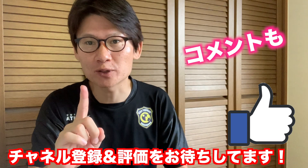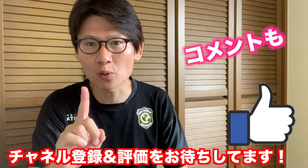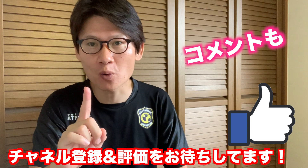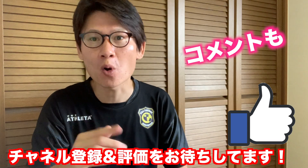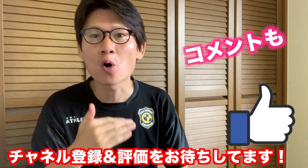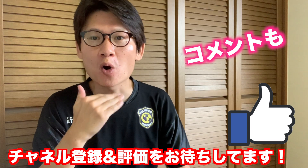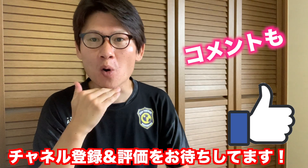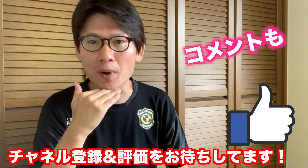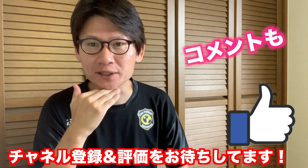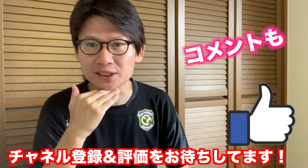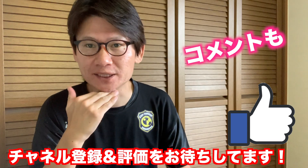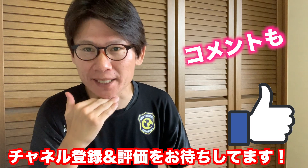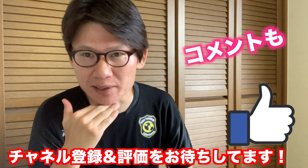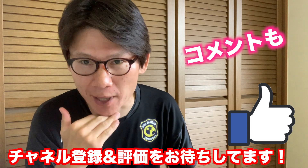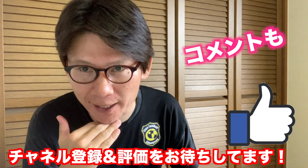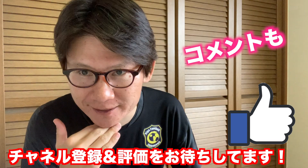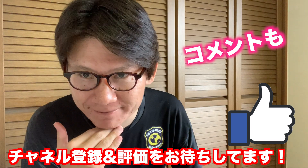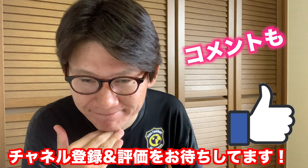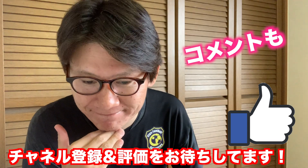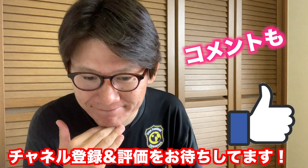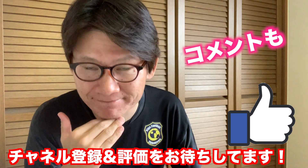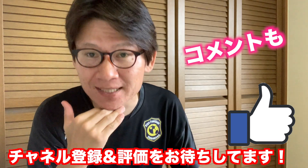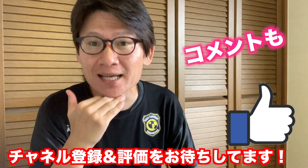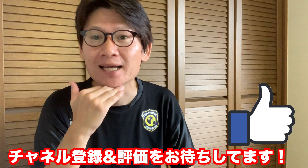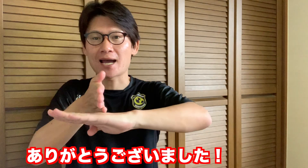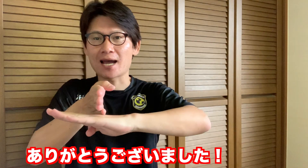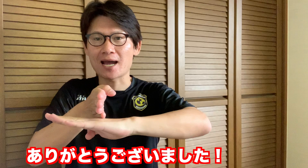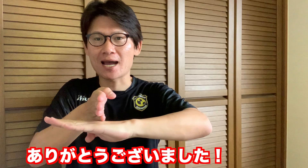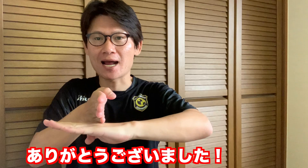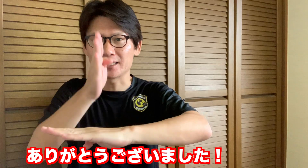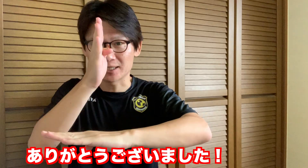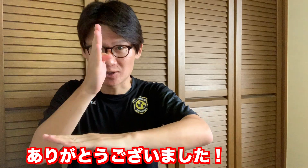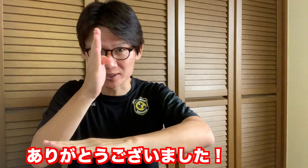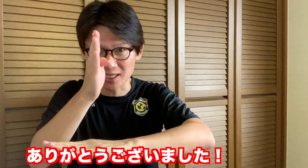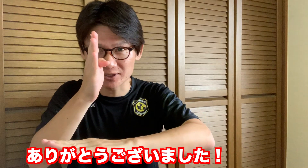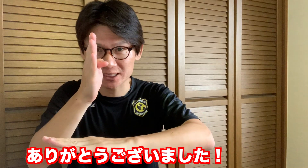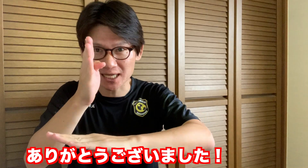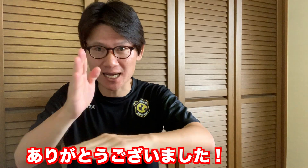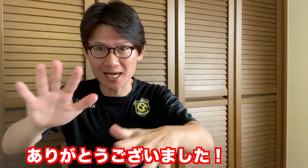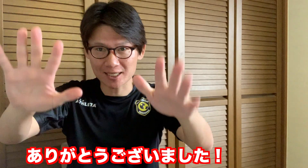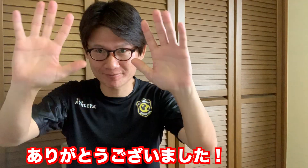をお待ちしています。ありがとうございました。